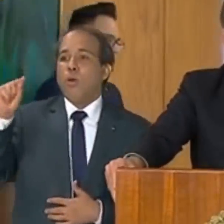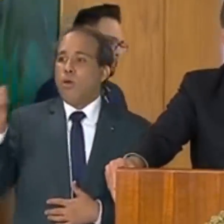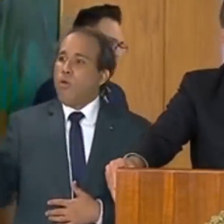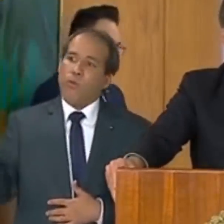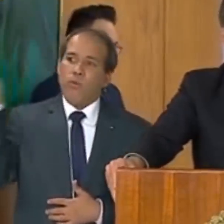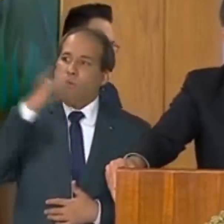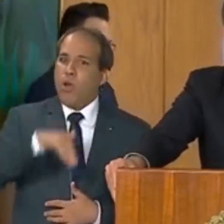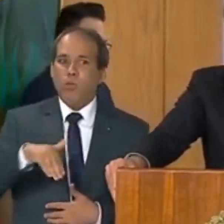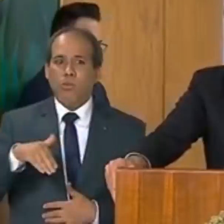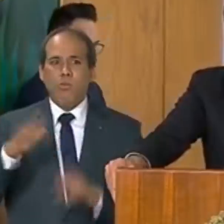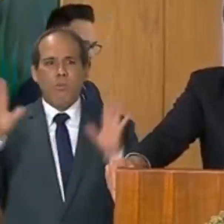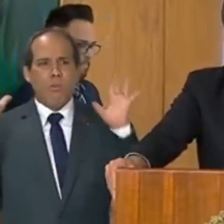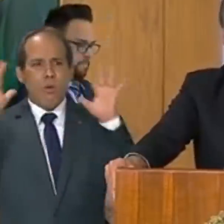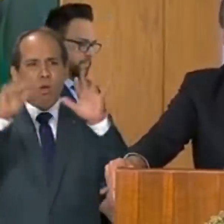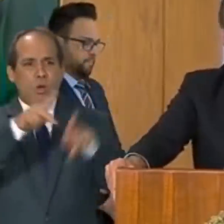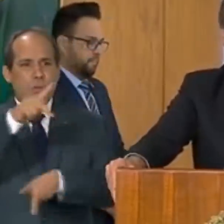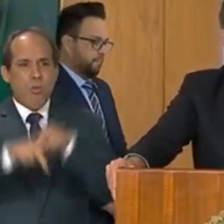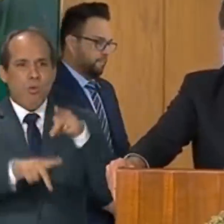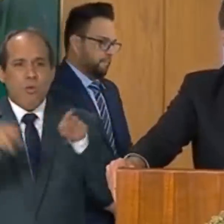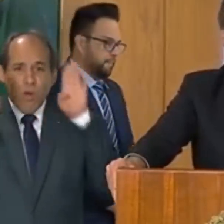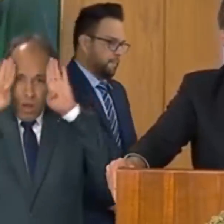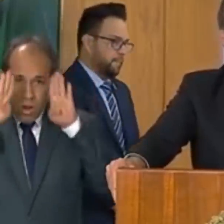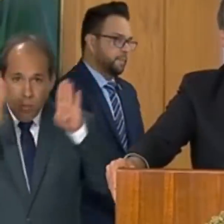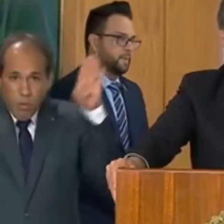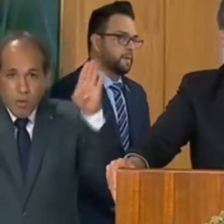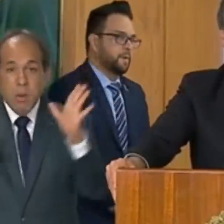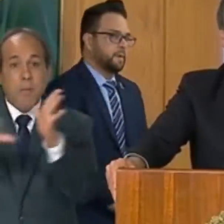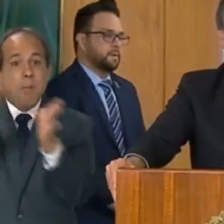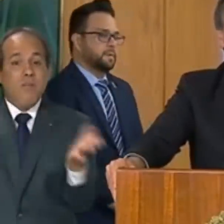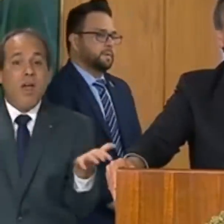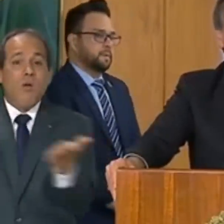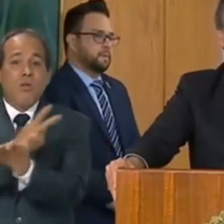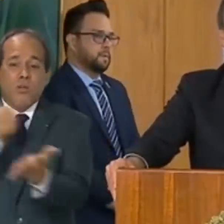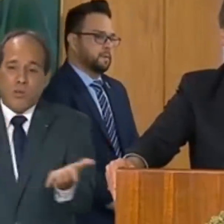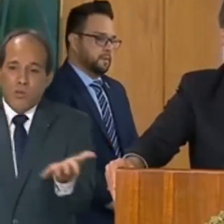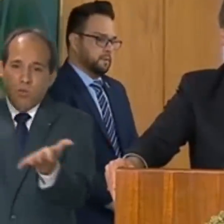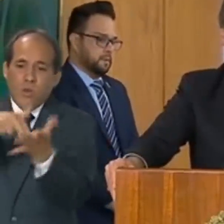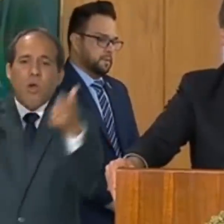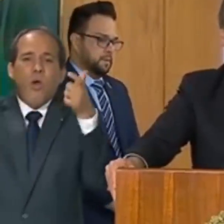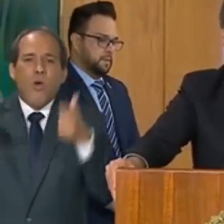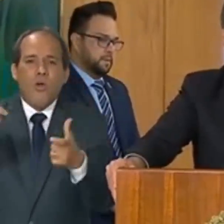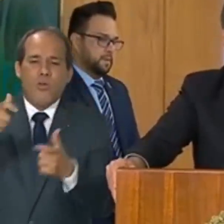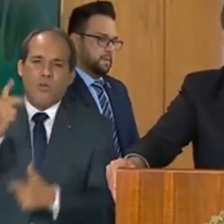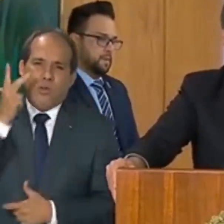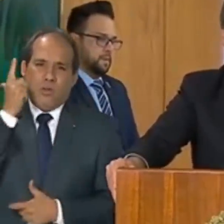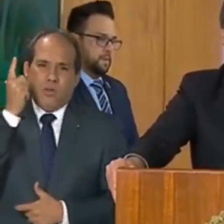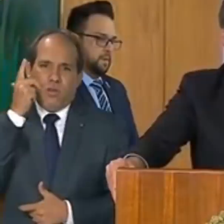o povo para o aeroporto. E a primeira vez que isso aconteceu foi em Fortaleza.